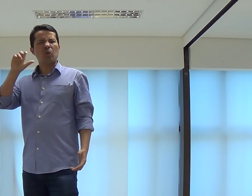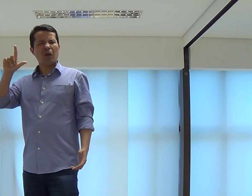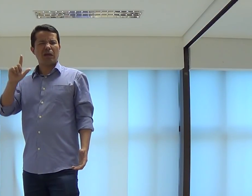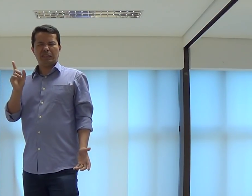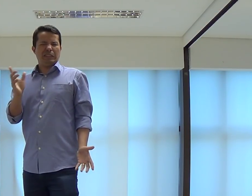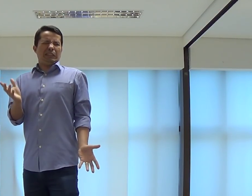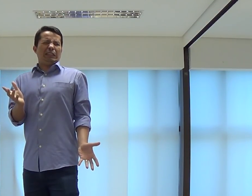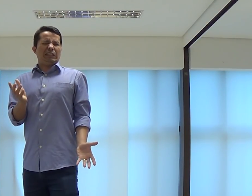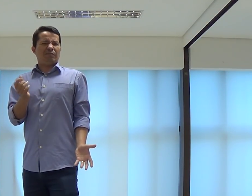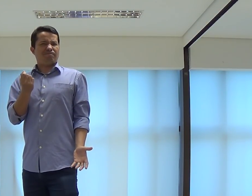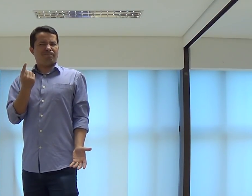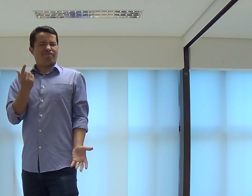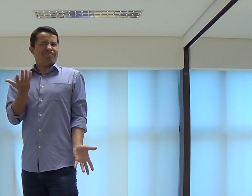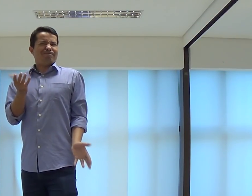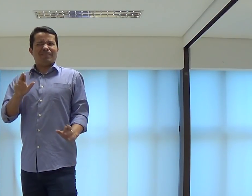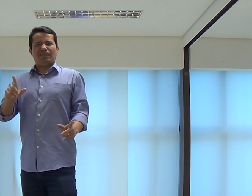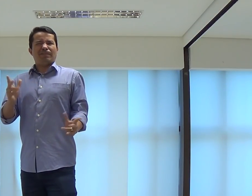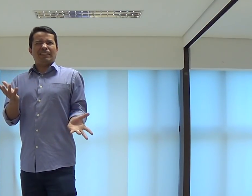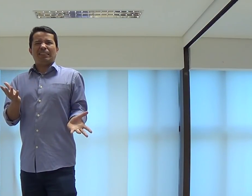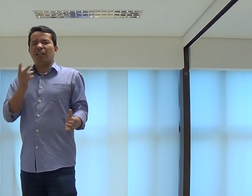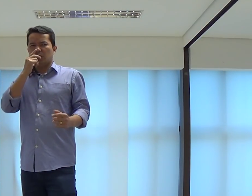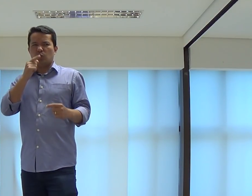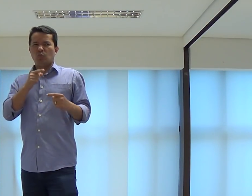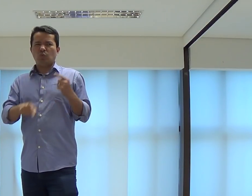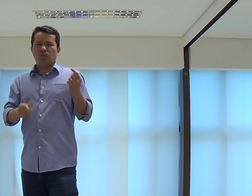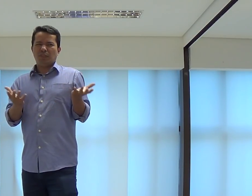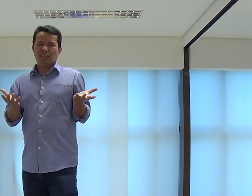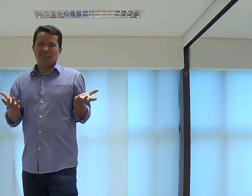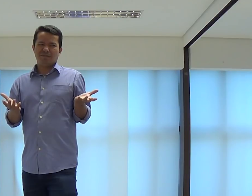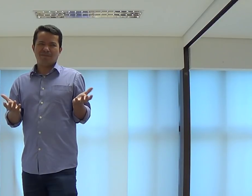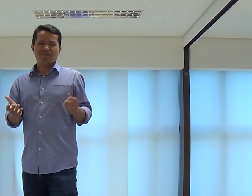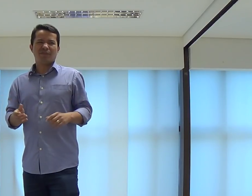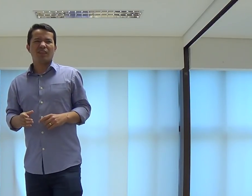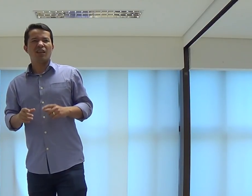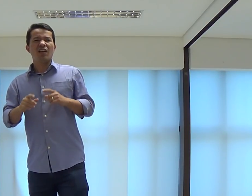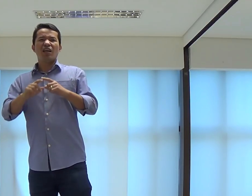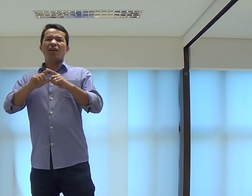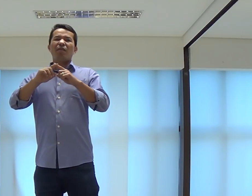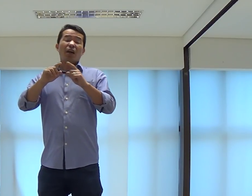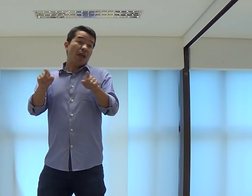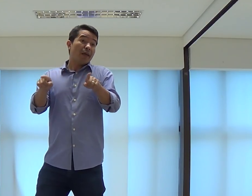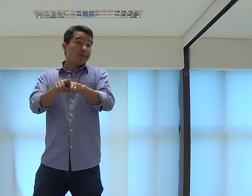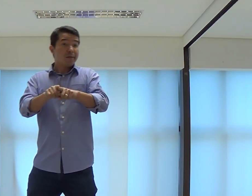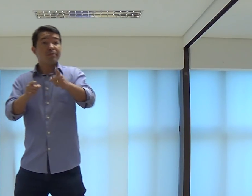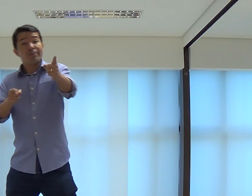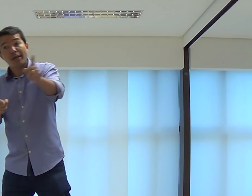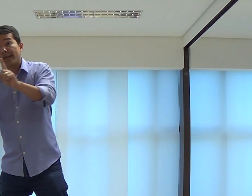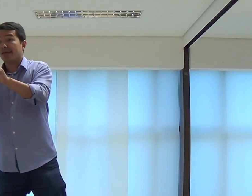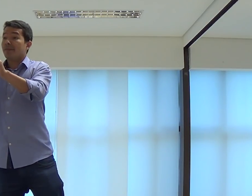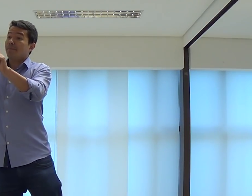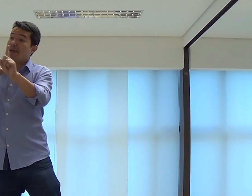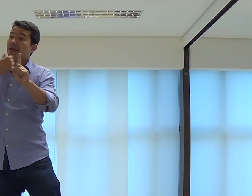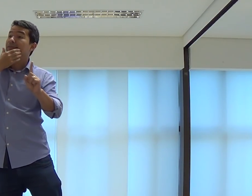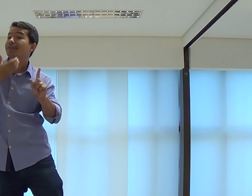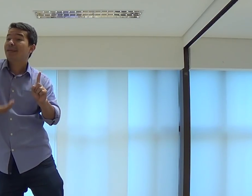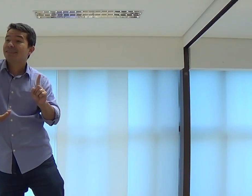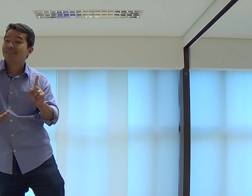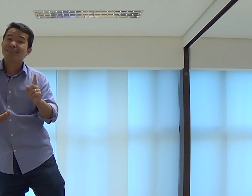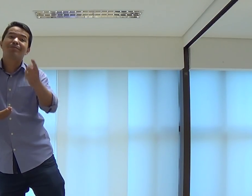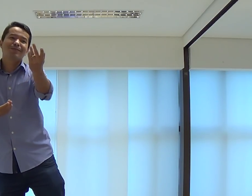é o Papai Noel, né? Então eu achei assim que não combinava muito, né? Eu